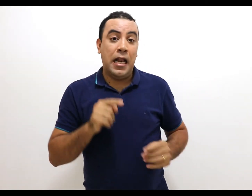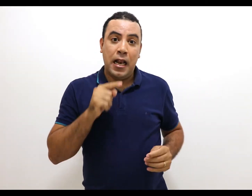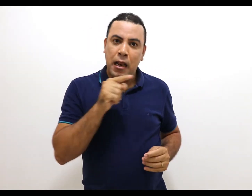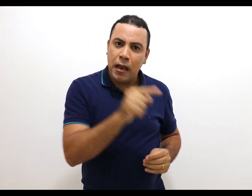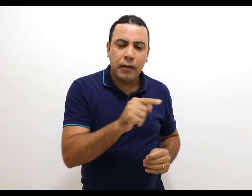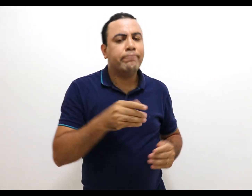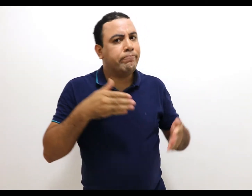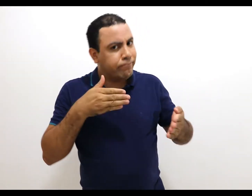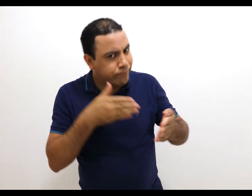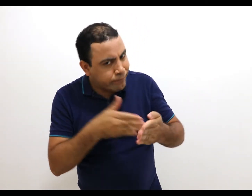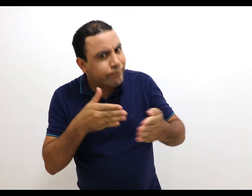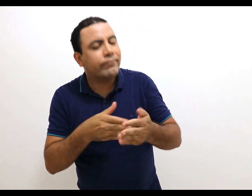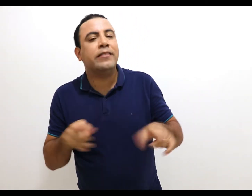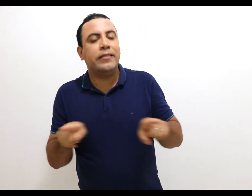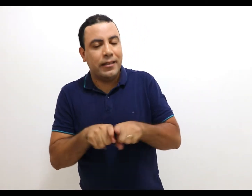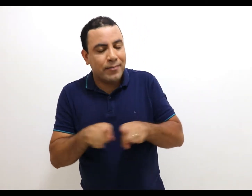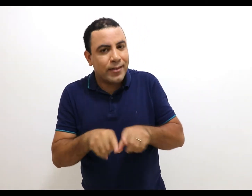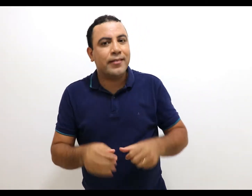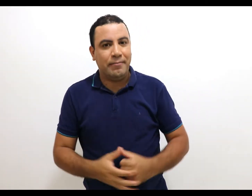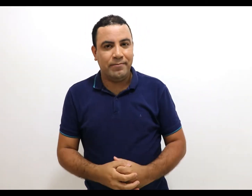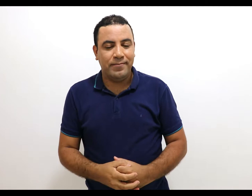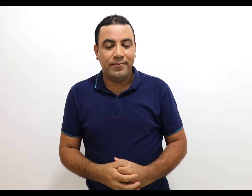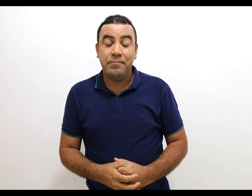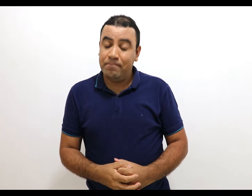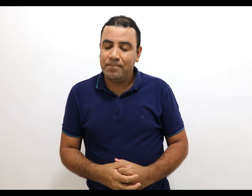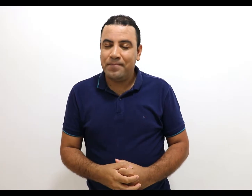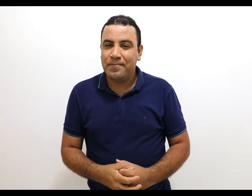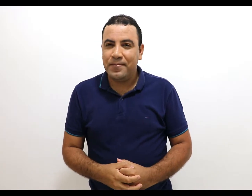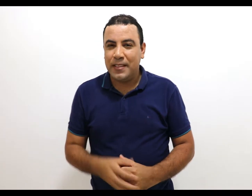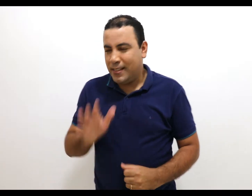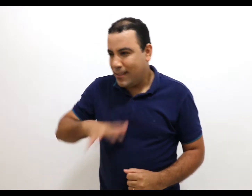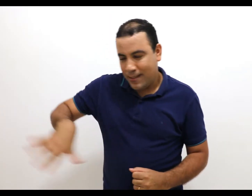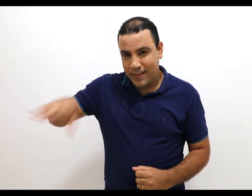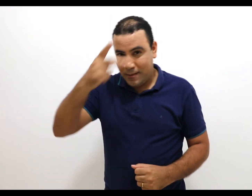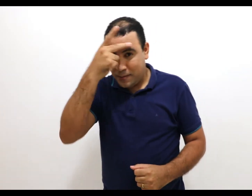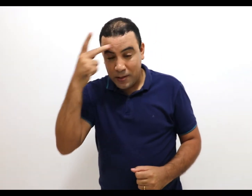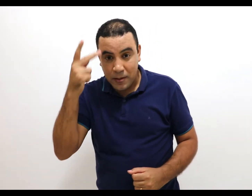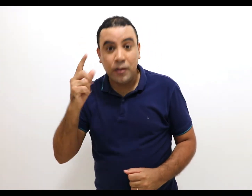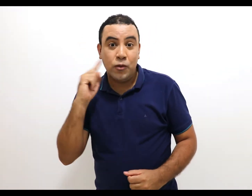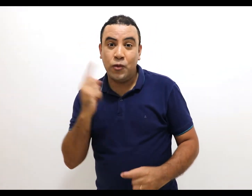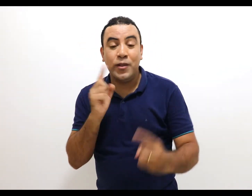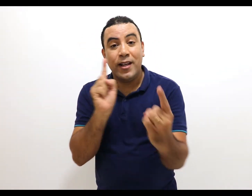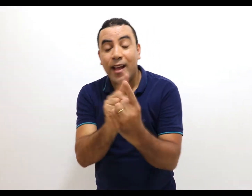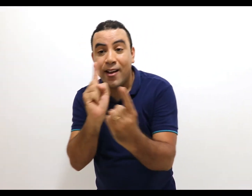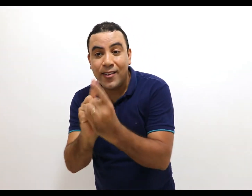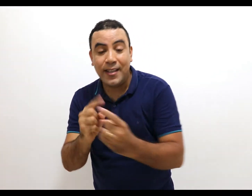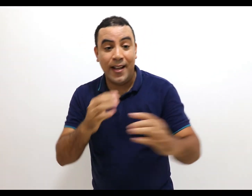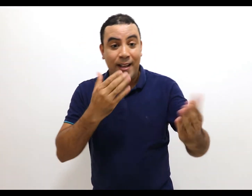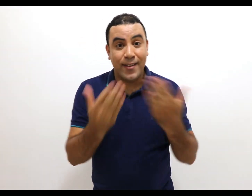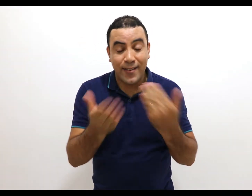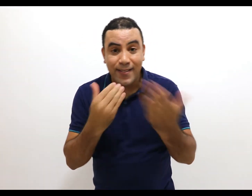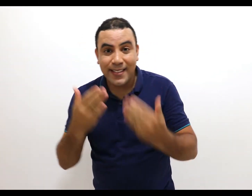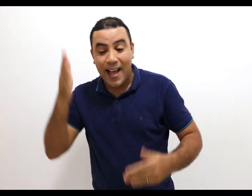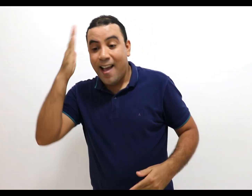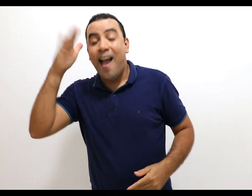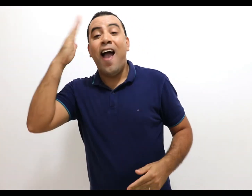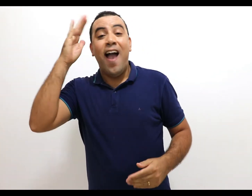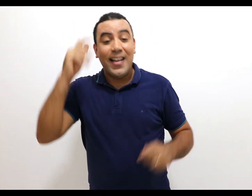as pessoas ficam animadas com a possibilidade de entenderem os surdos e conversarem com eles. Visto